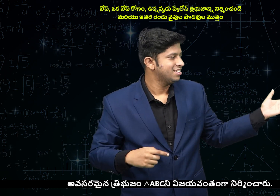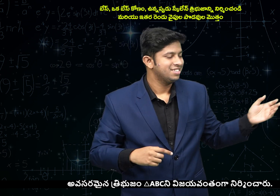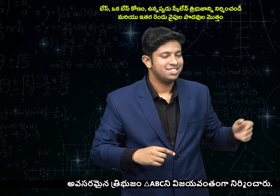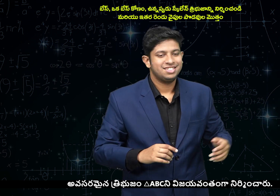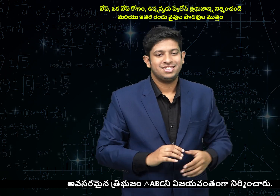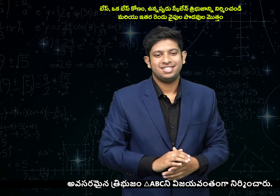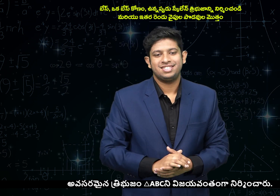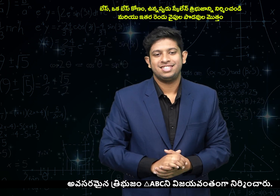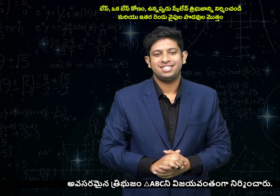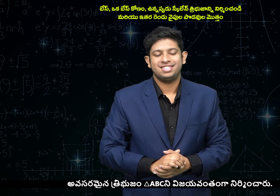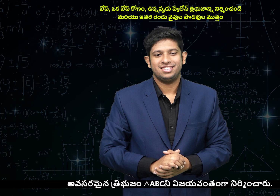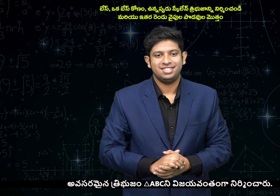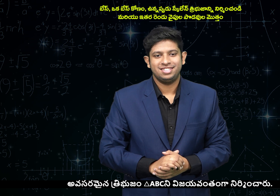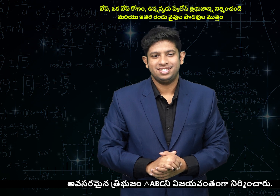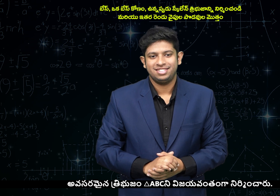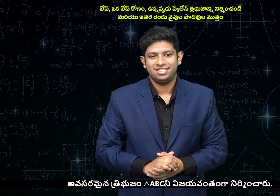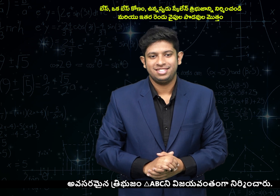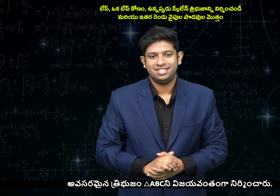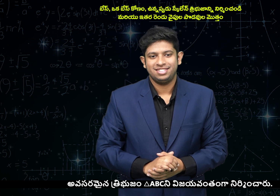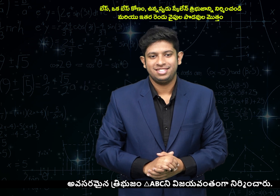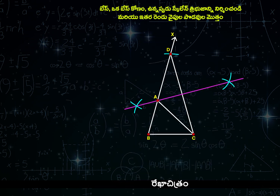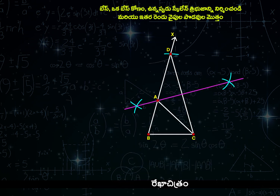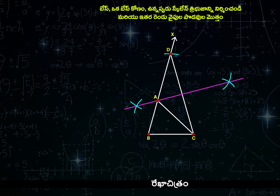ఏబీసీని విజయవంతంగా నిర్మించారు.